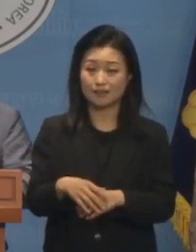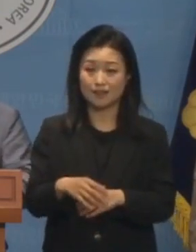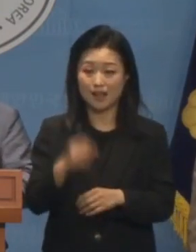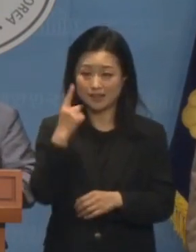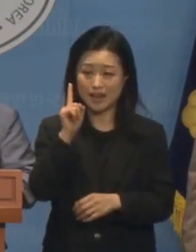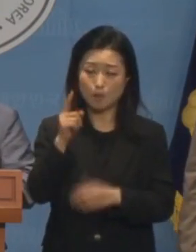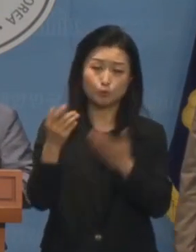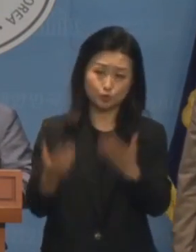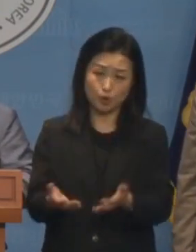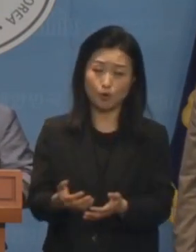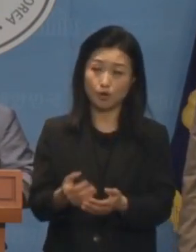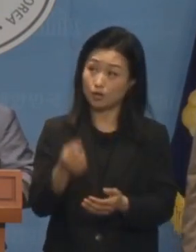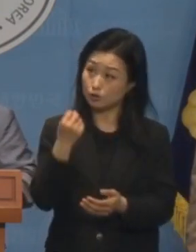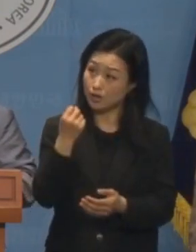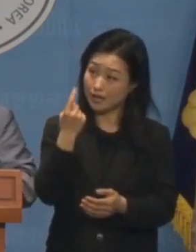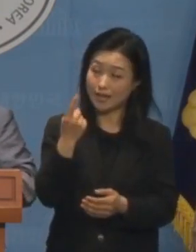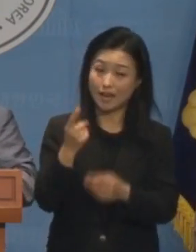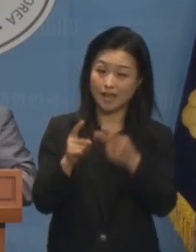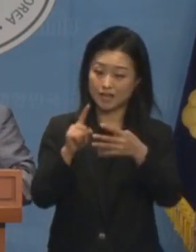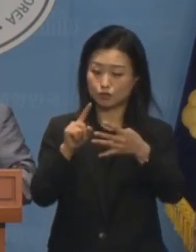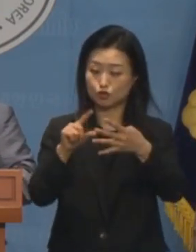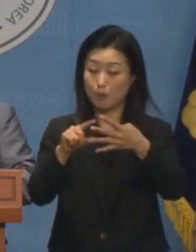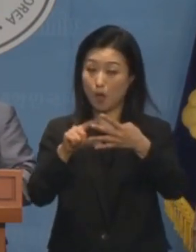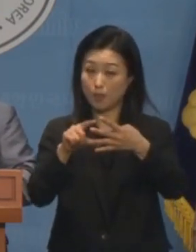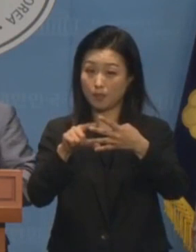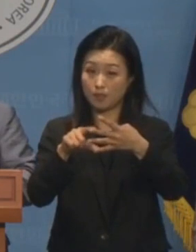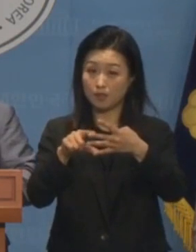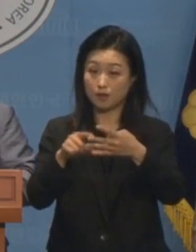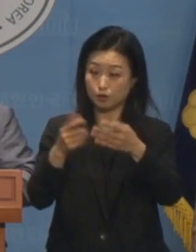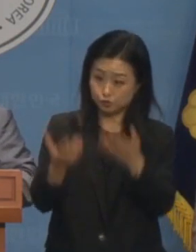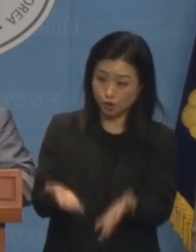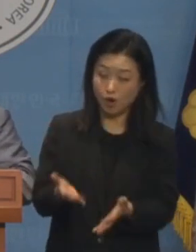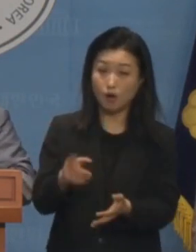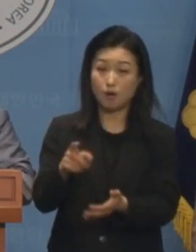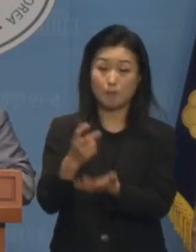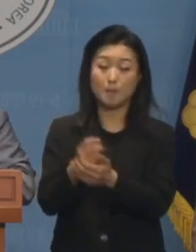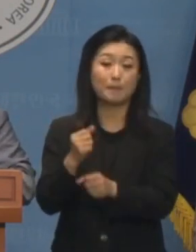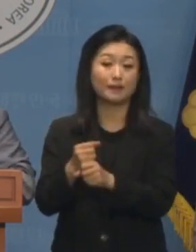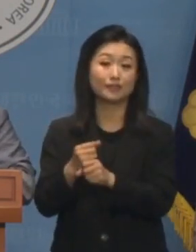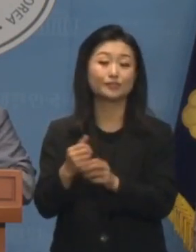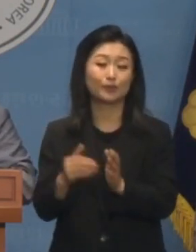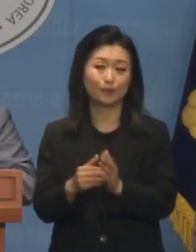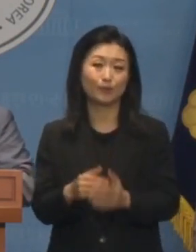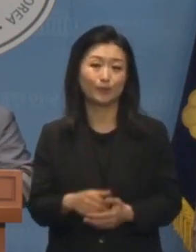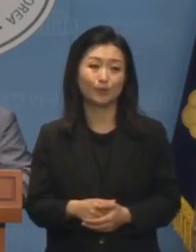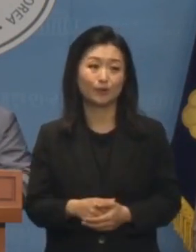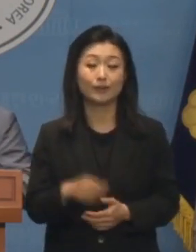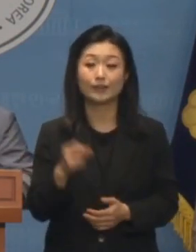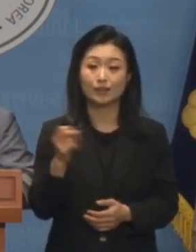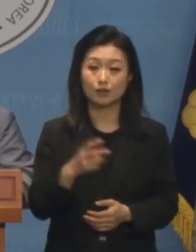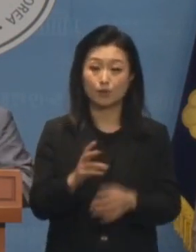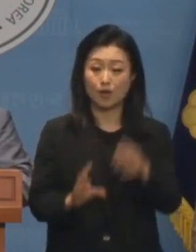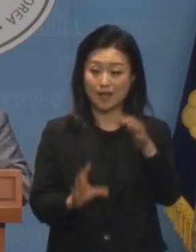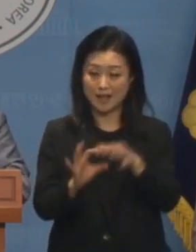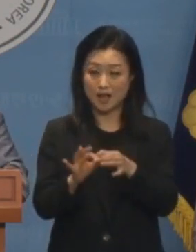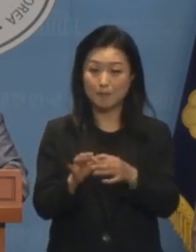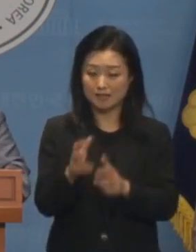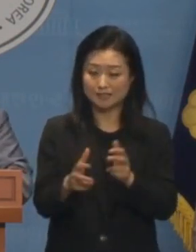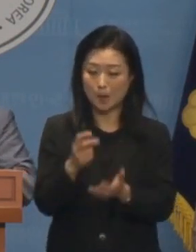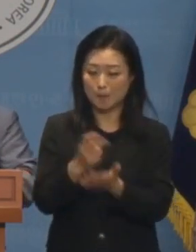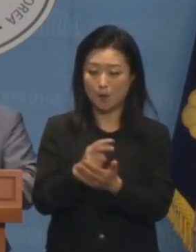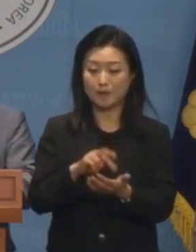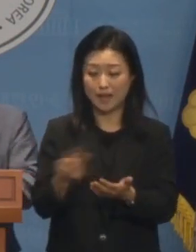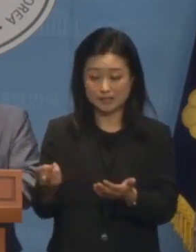규제하고 한 달에 2번씩 일요일날 쉬는 의무역 규정이 그때 생겼습니다. 그리고 가맹사법 개정돼서